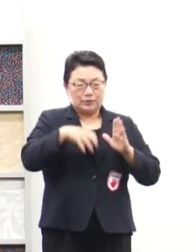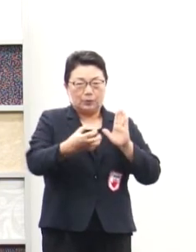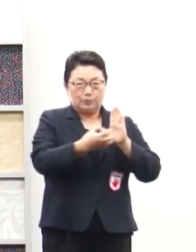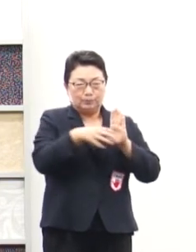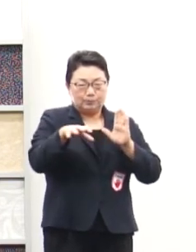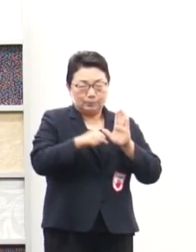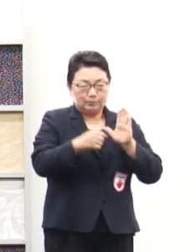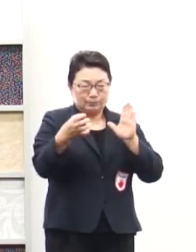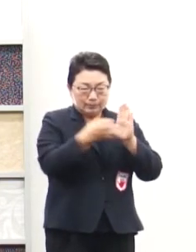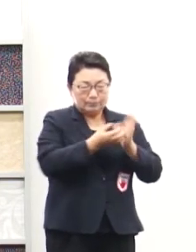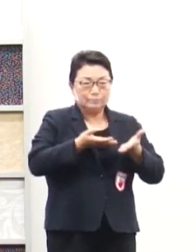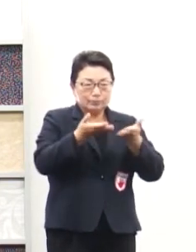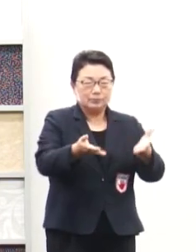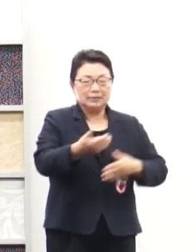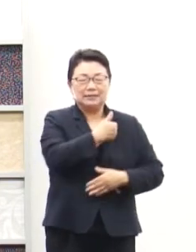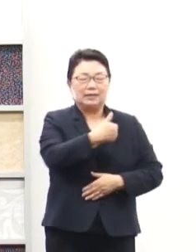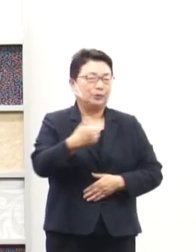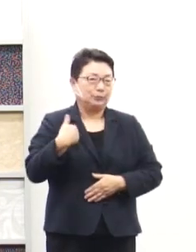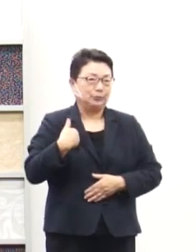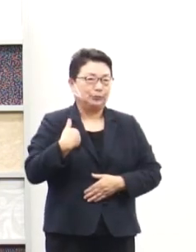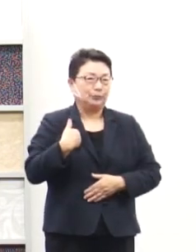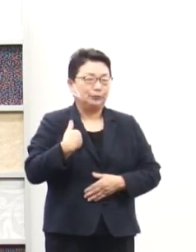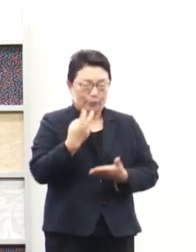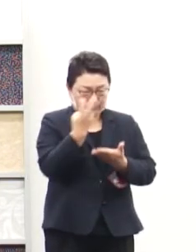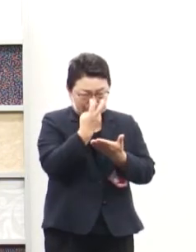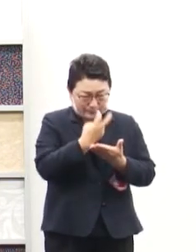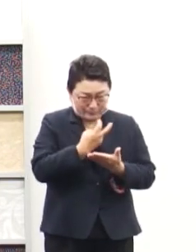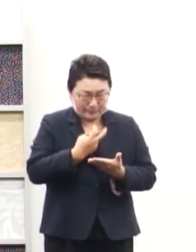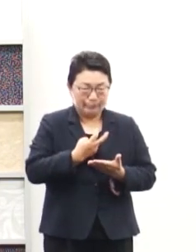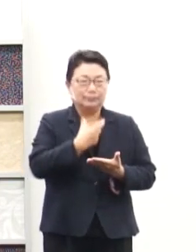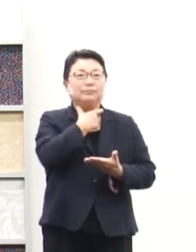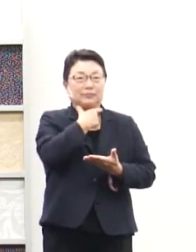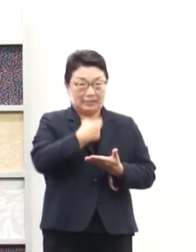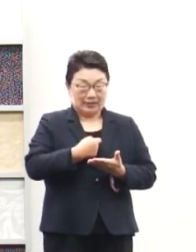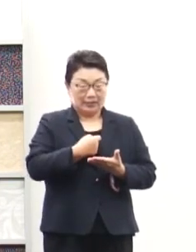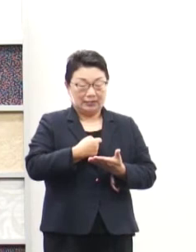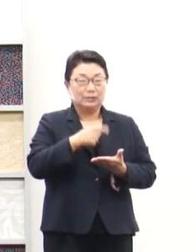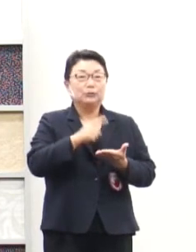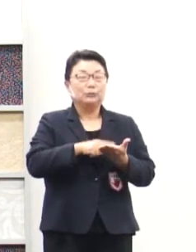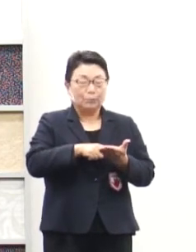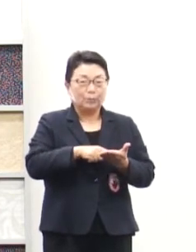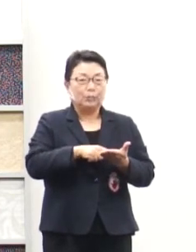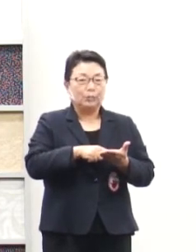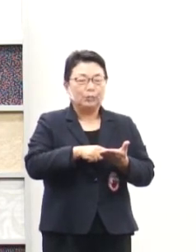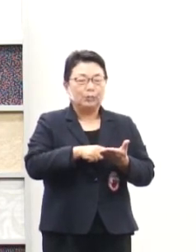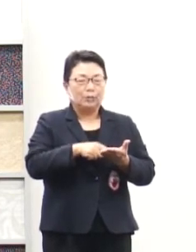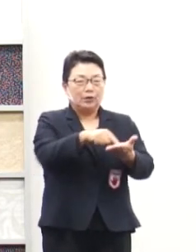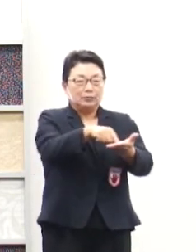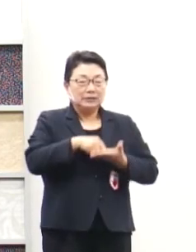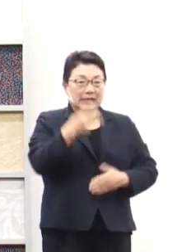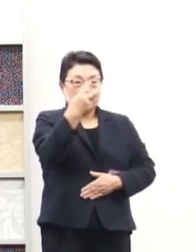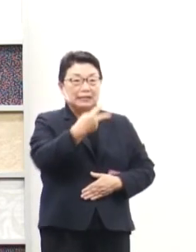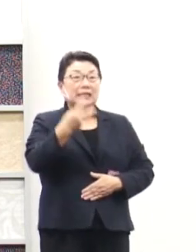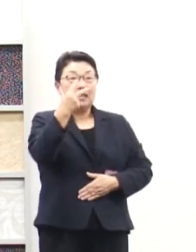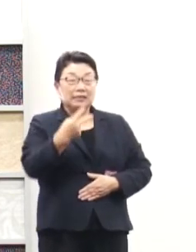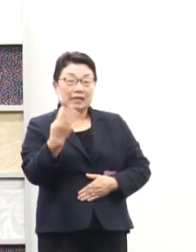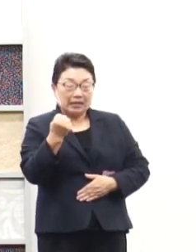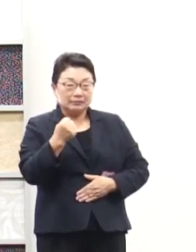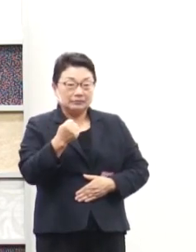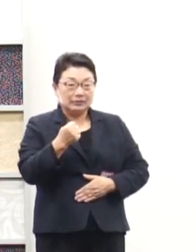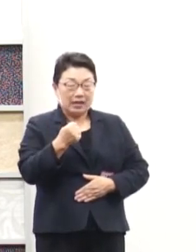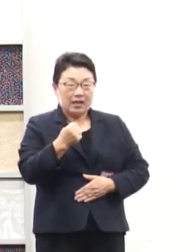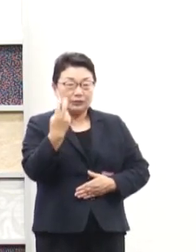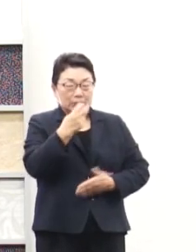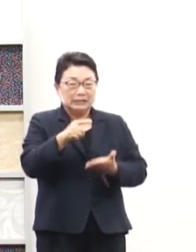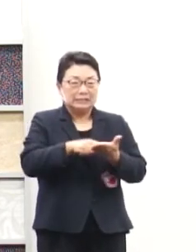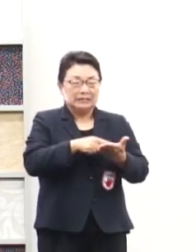ですね、ちゃんと入っていただけるようにそれを見ていきたいと思います。したがってそうするとですね、やっぱり2000件を処理していくのはどうしても時間がかかってしまうもの